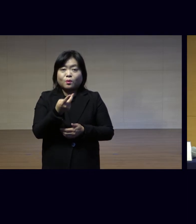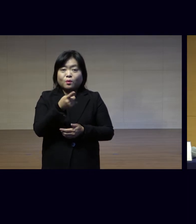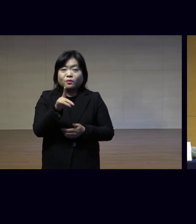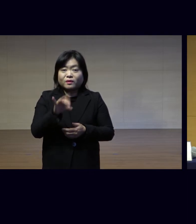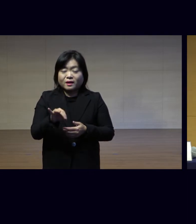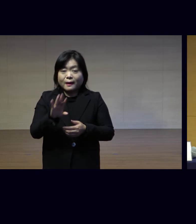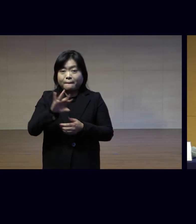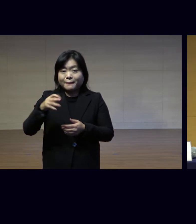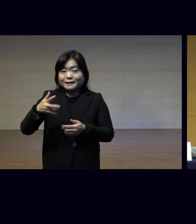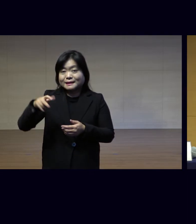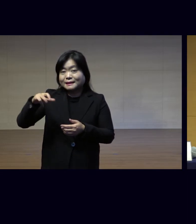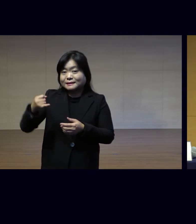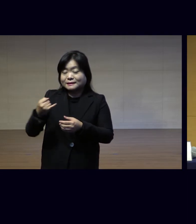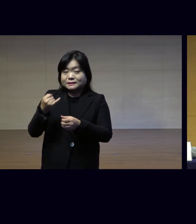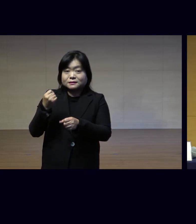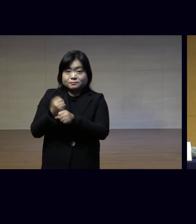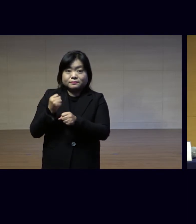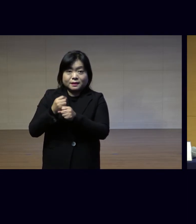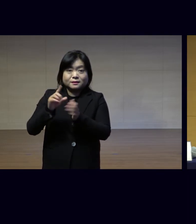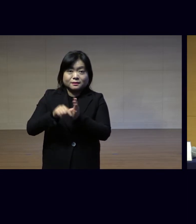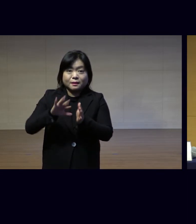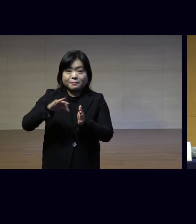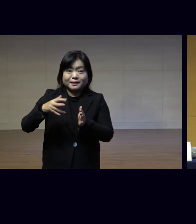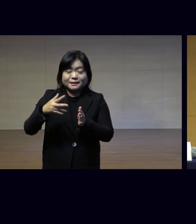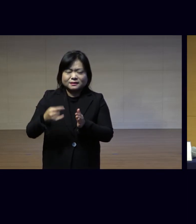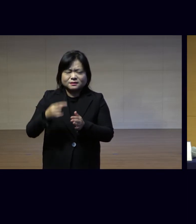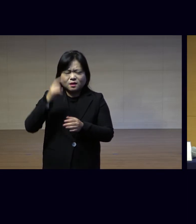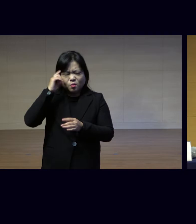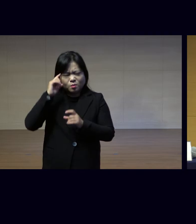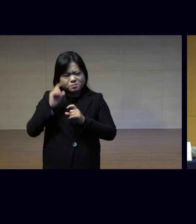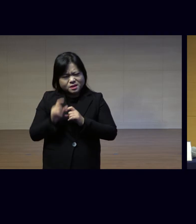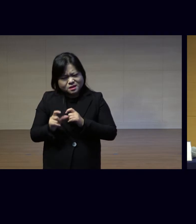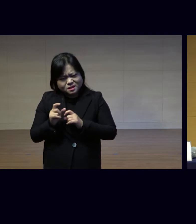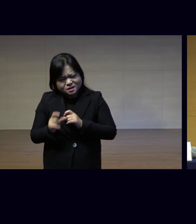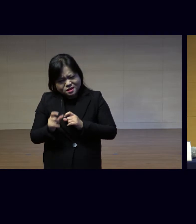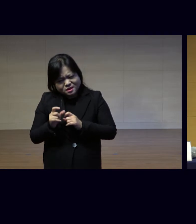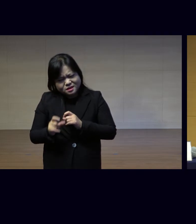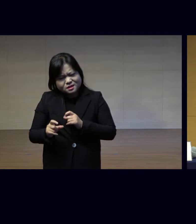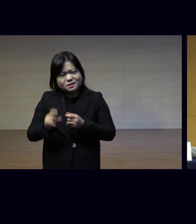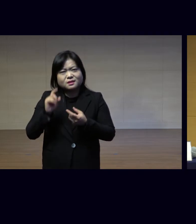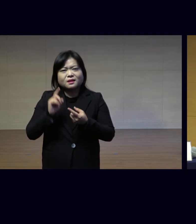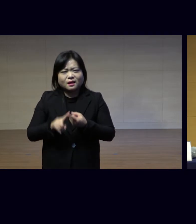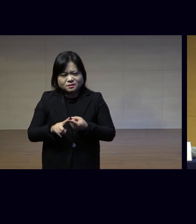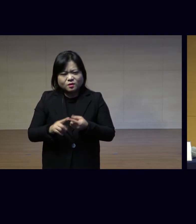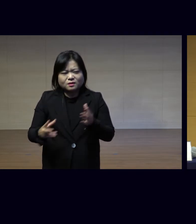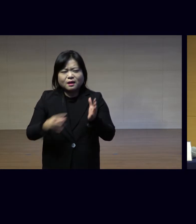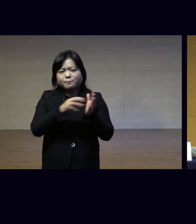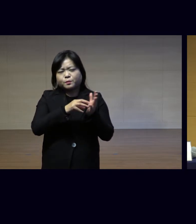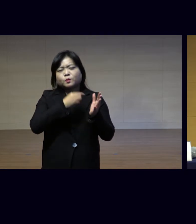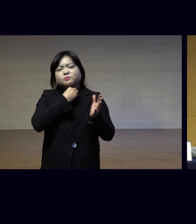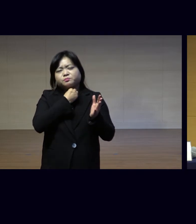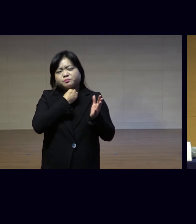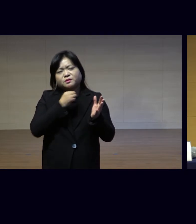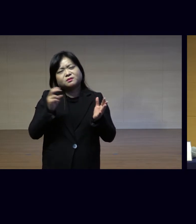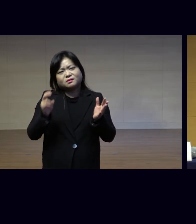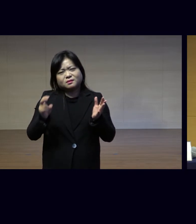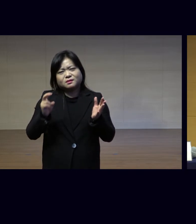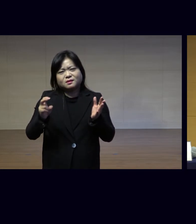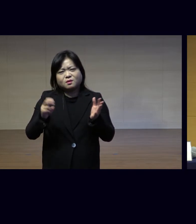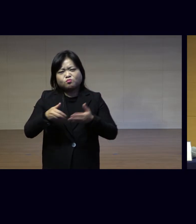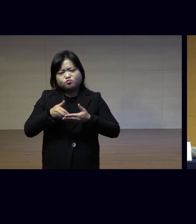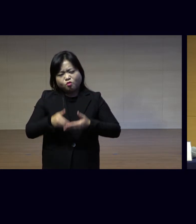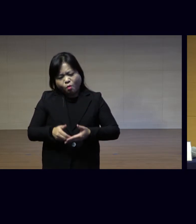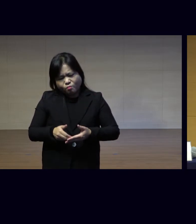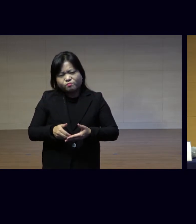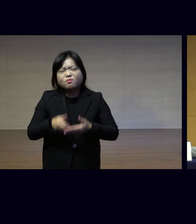발자크를 표현하면서 발자크의 고뇌 이런 거를 그냥 담고 싶었던 것이 아닐까. 그